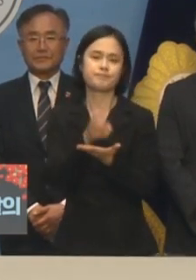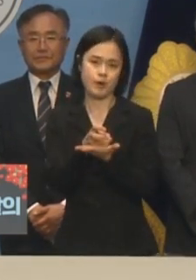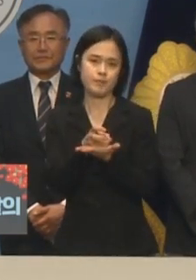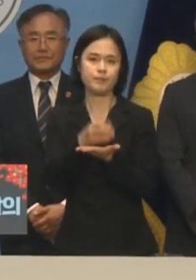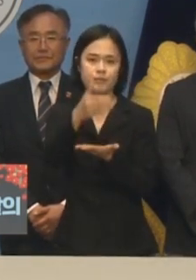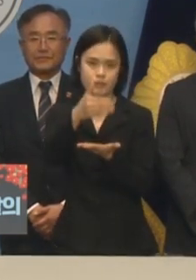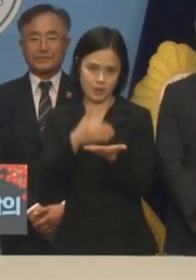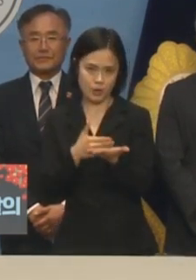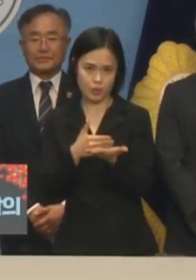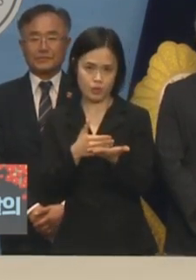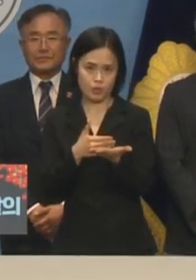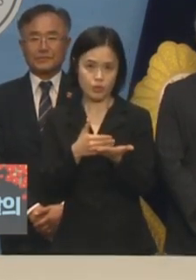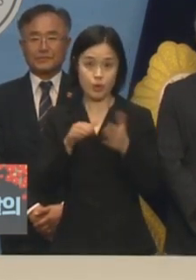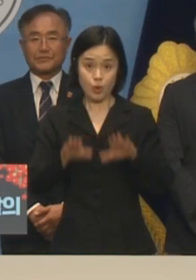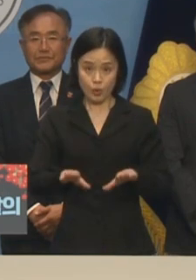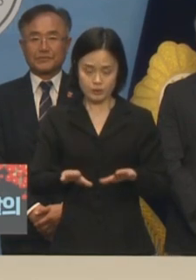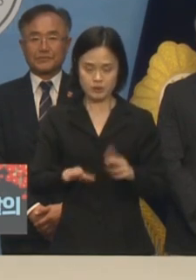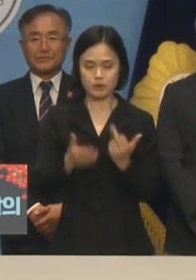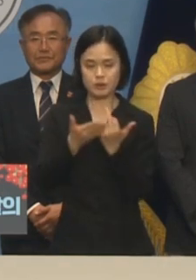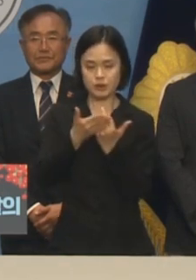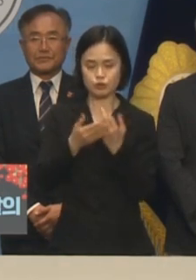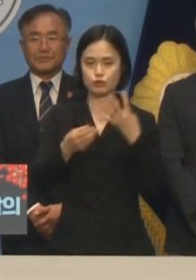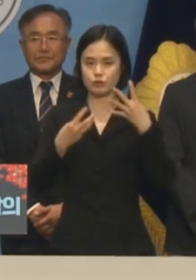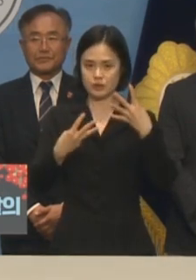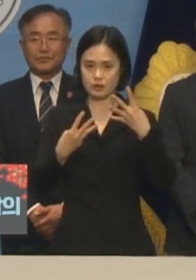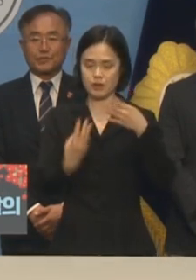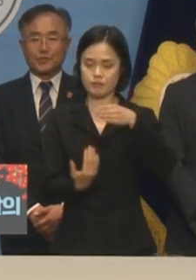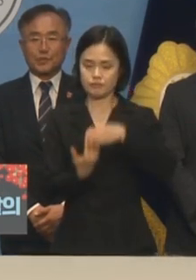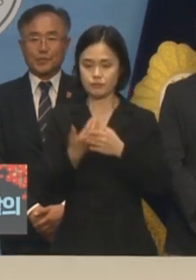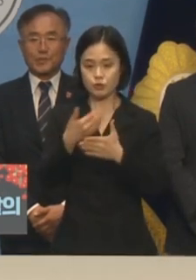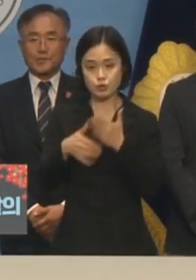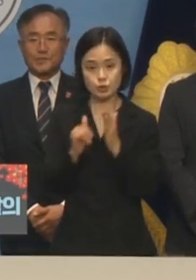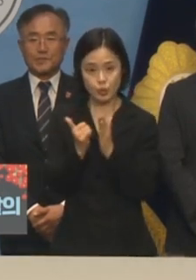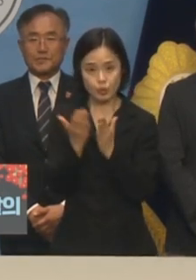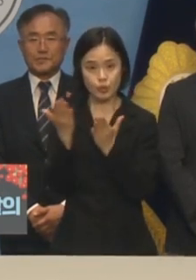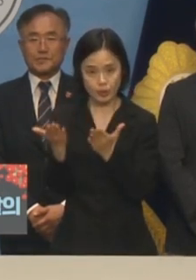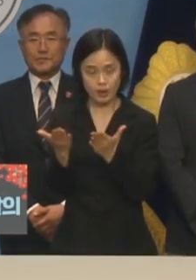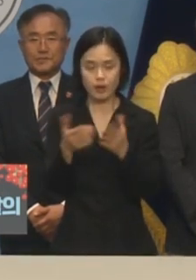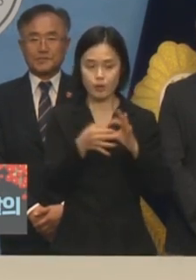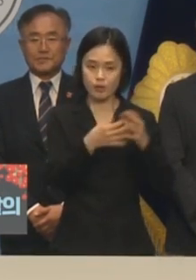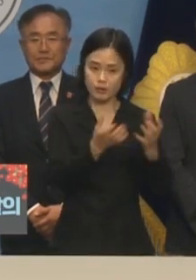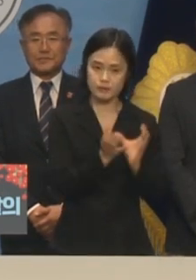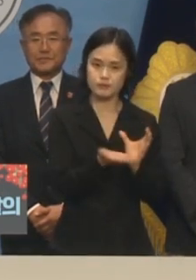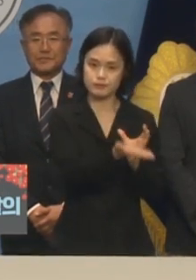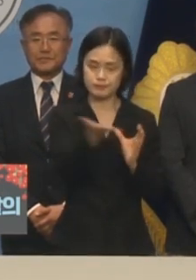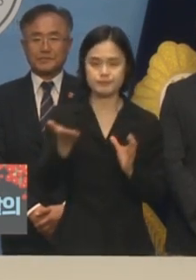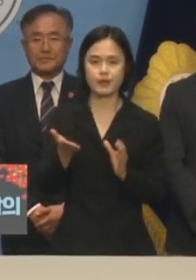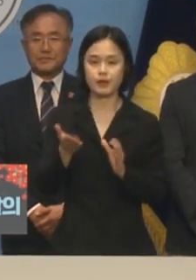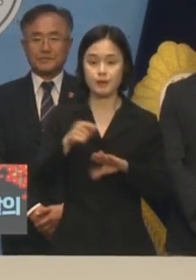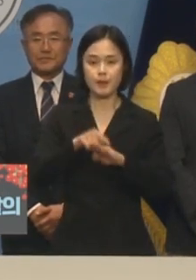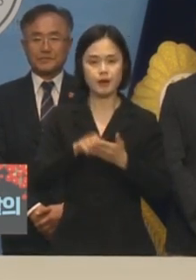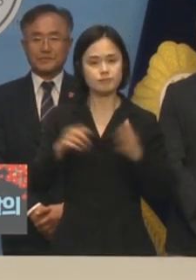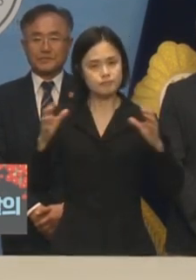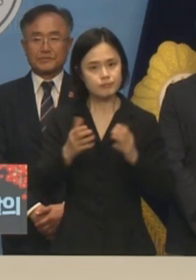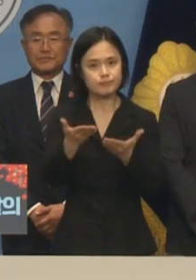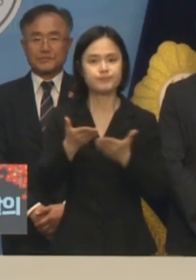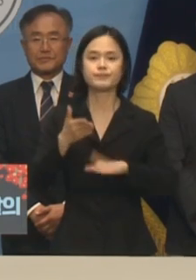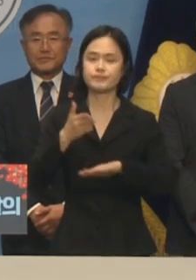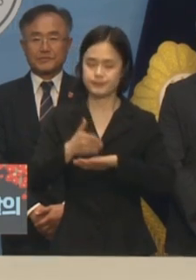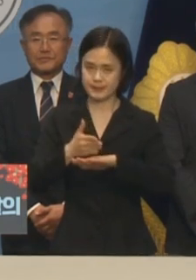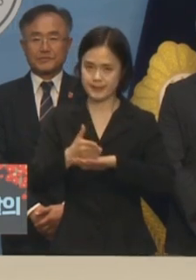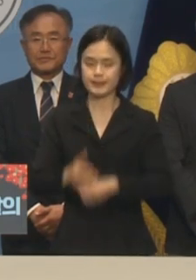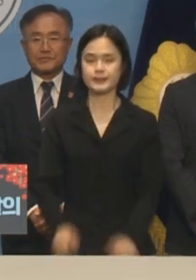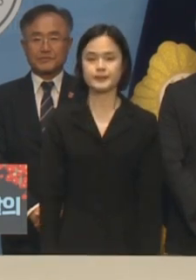제주 4.3 유족회와 관련 단체 여러분께 깊이 감사드립니다. 제주 4.3